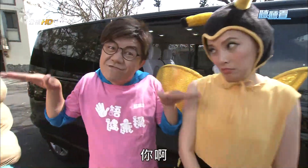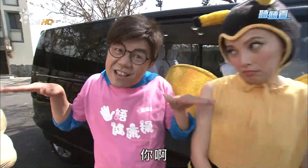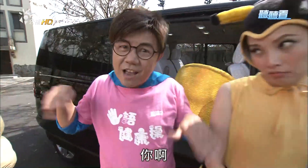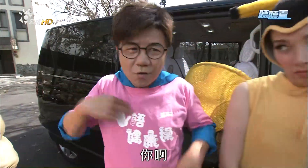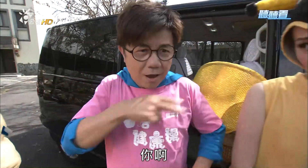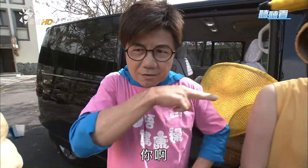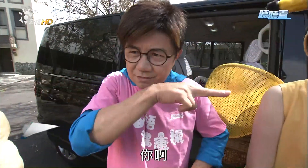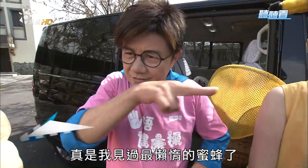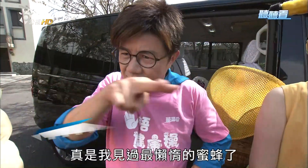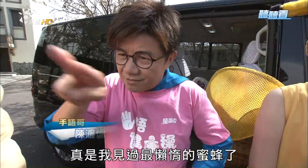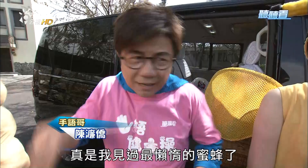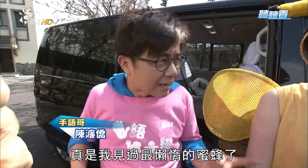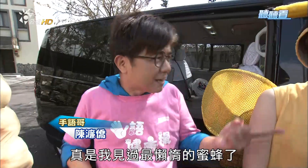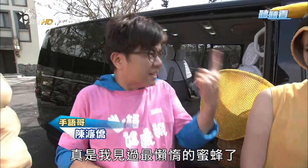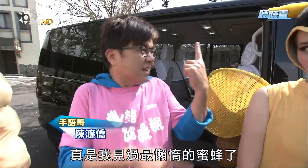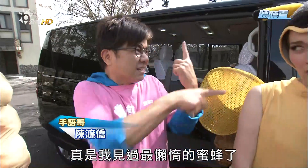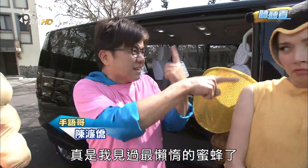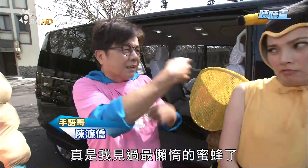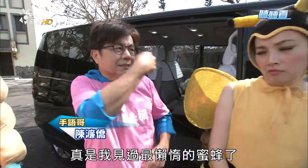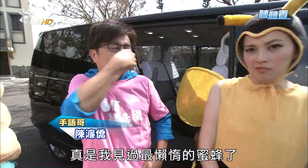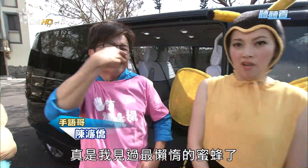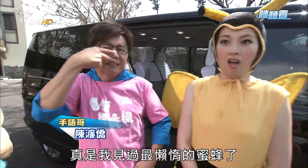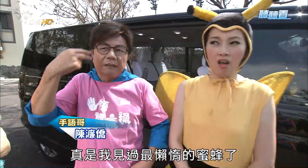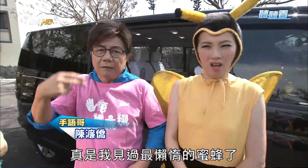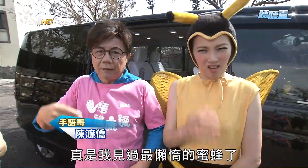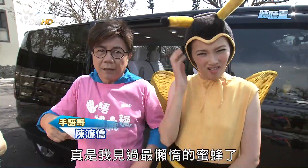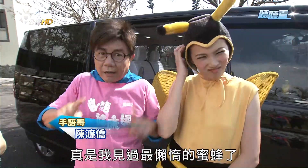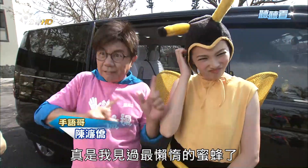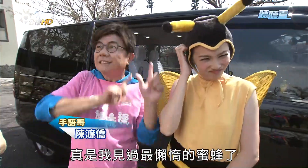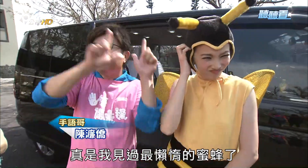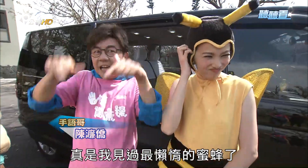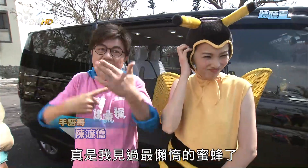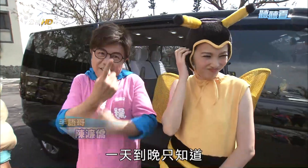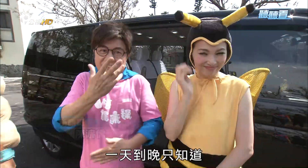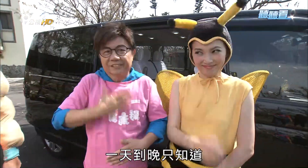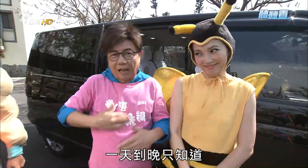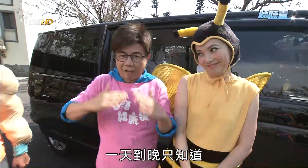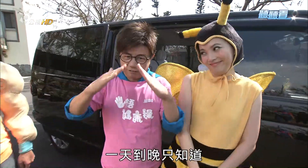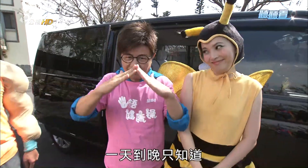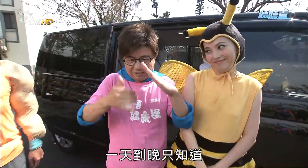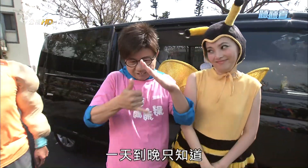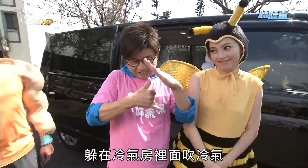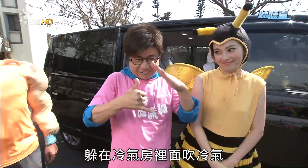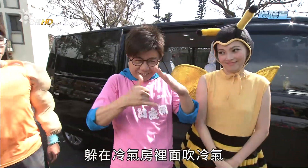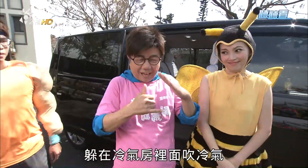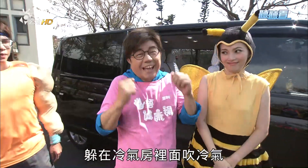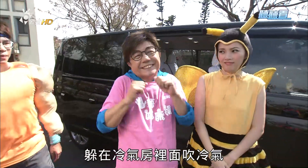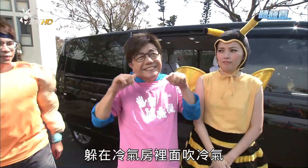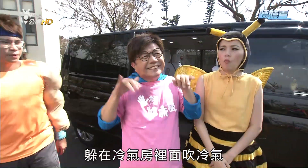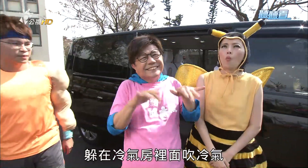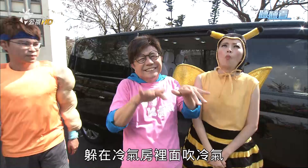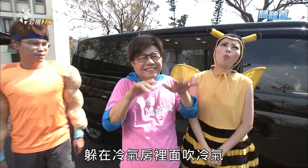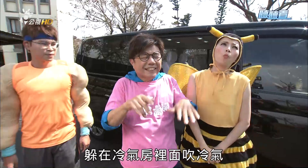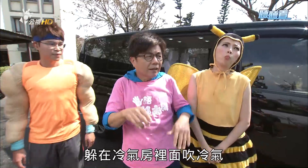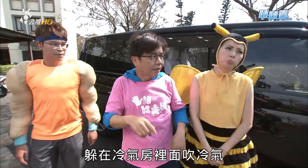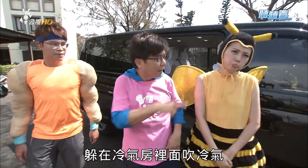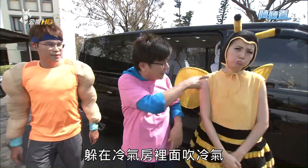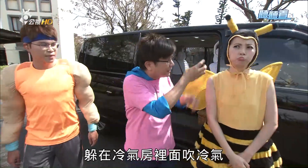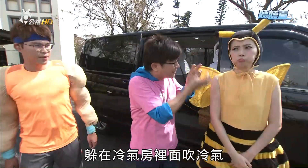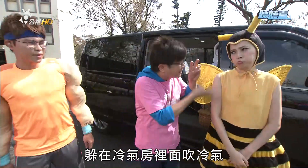呀，真是我见过最懒惰的蜜蜂了，一天到晚啊，只知道躲在冷气房里面吹冷气。哎，